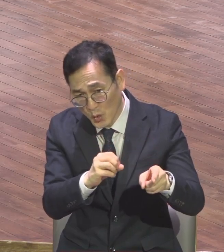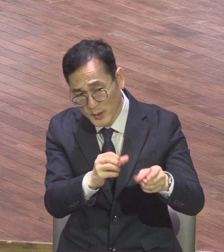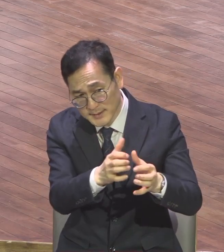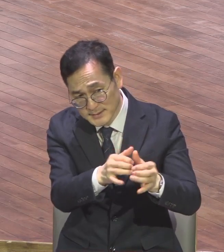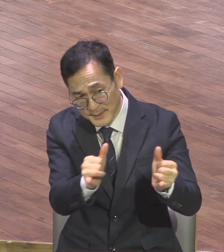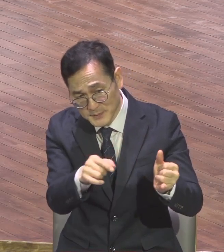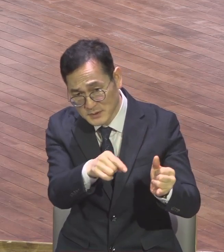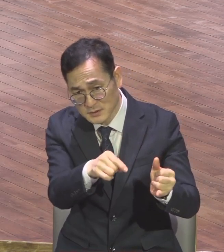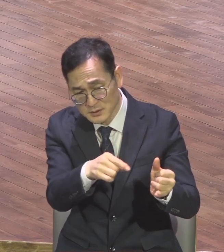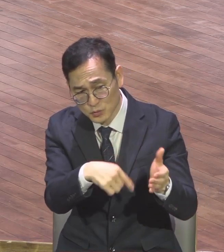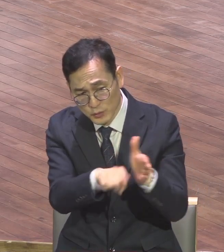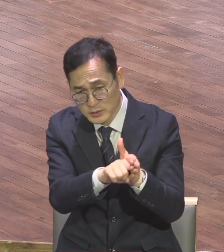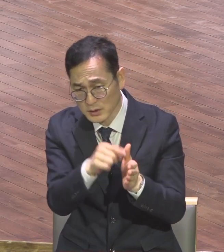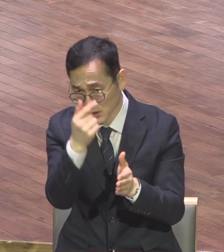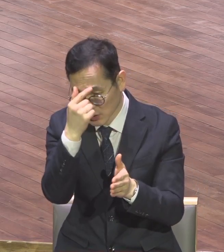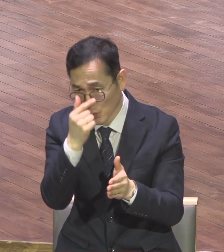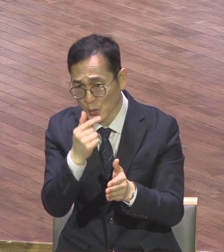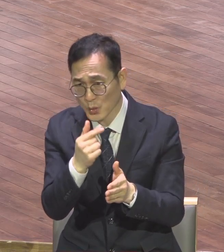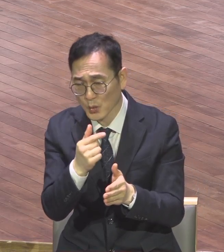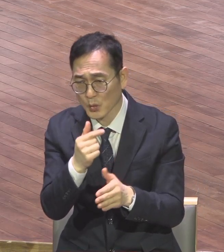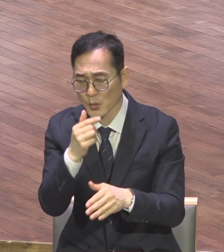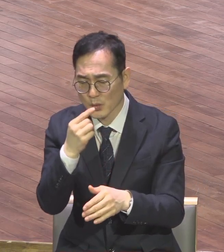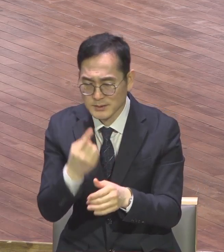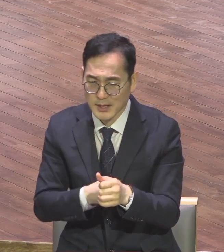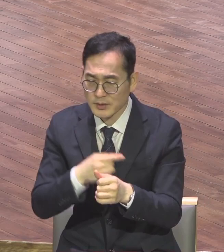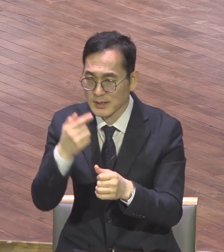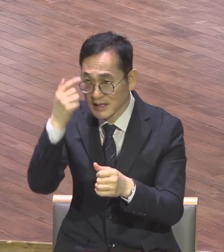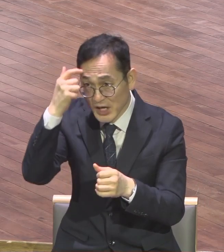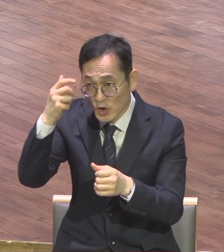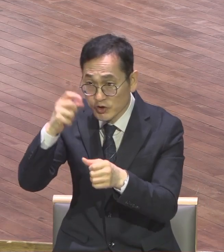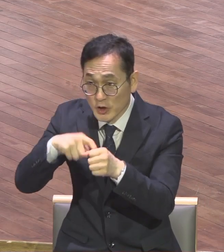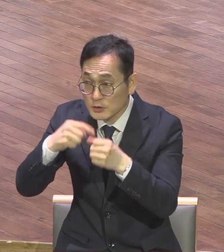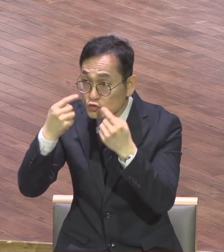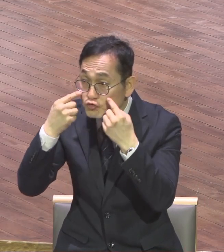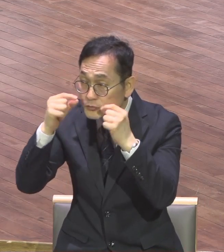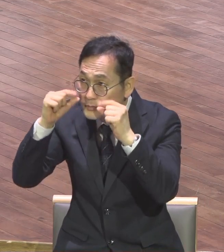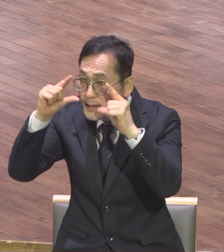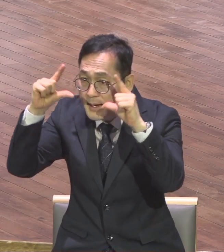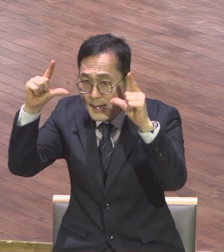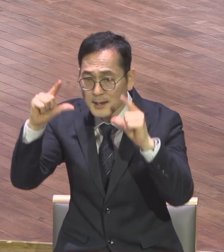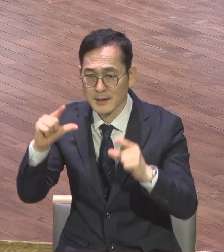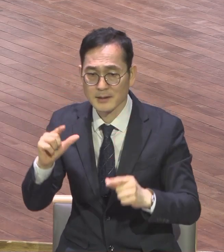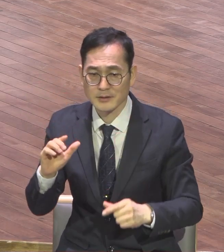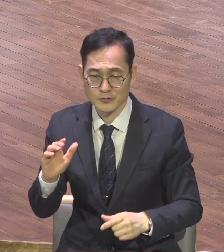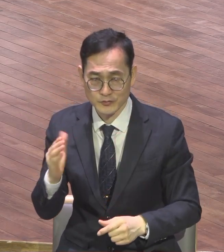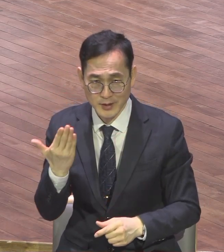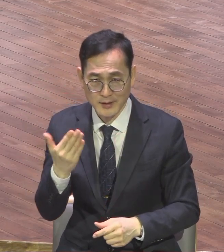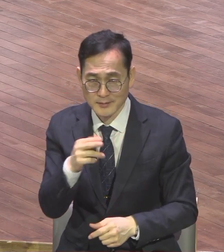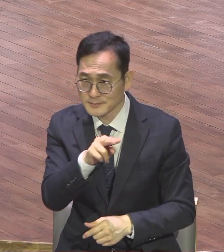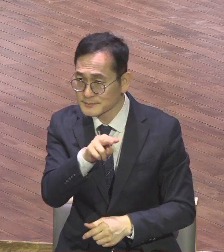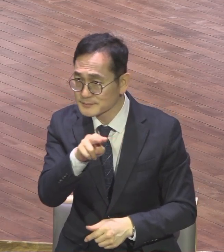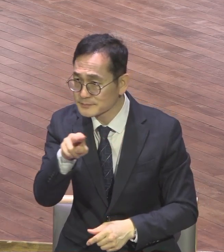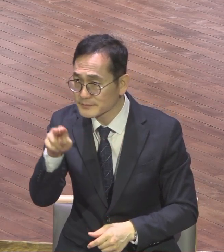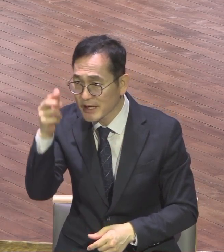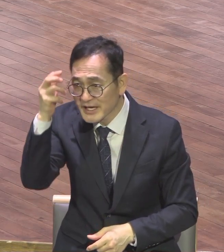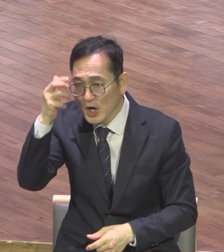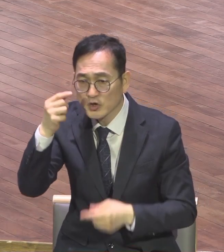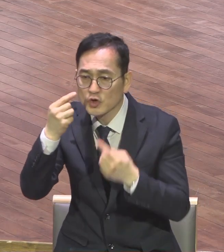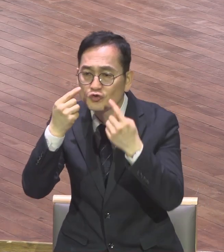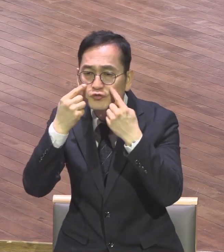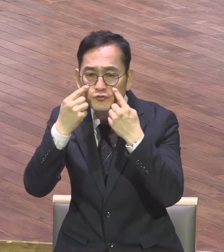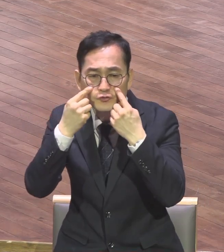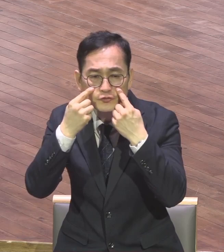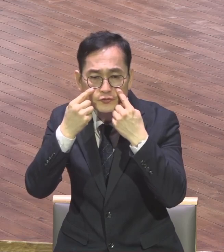환경이 자연스럽게 어떻게 돼요? 영적으로 해석이 돼요. 영적 해석이 됩니다. 기분 감정이 아니에요.